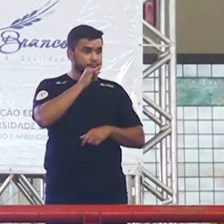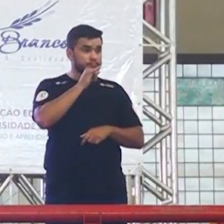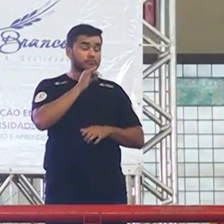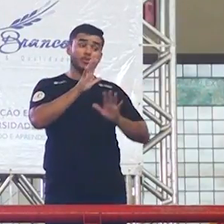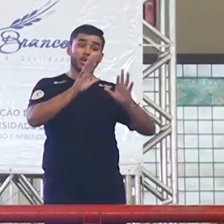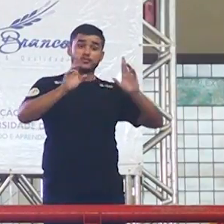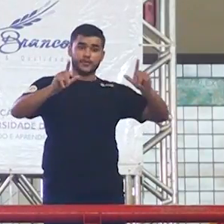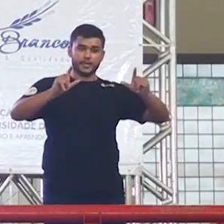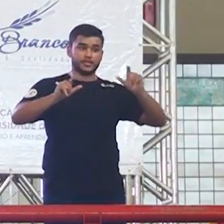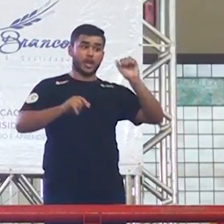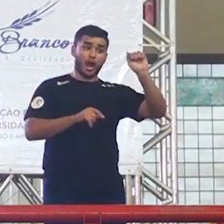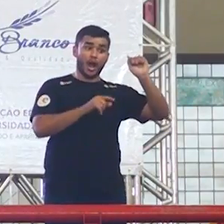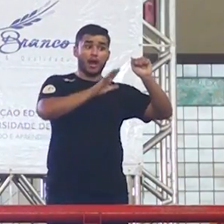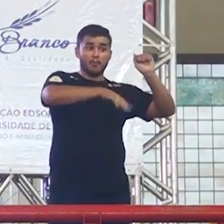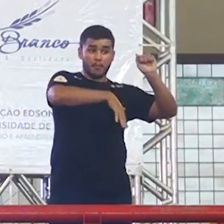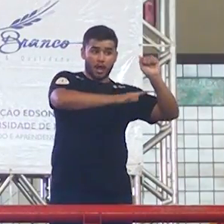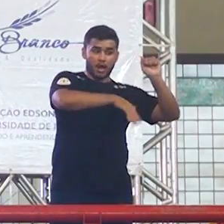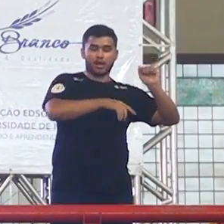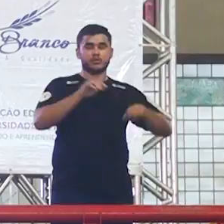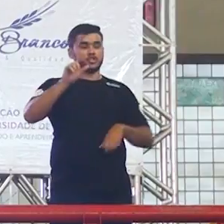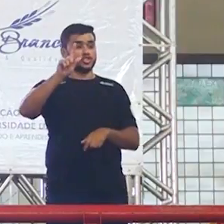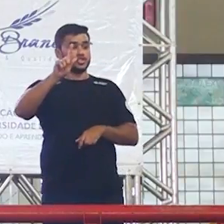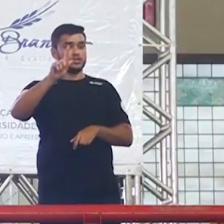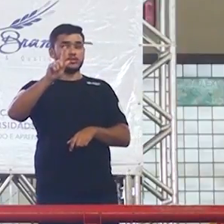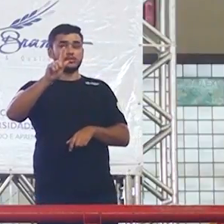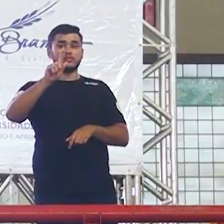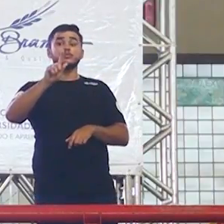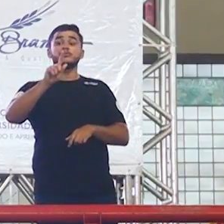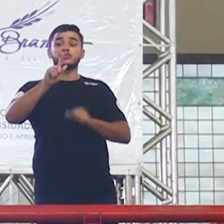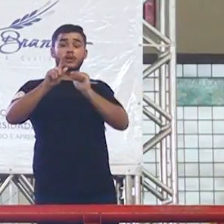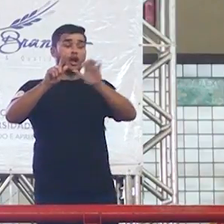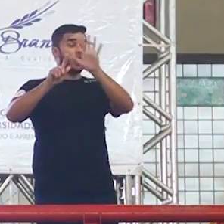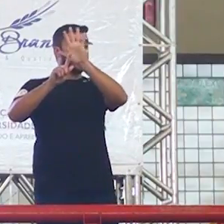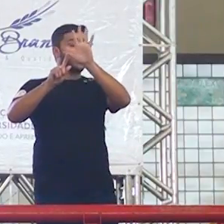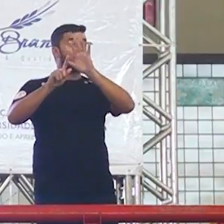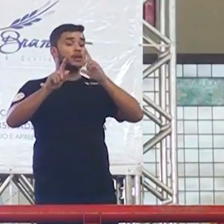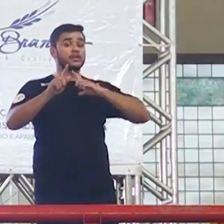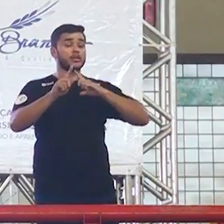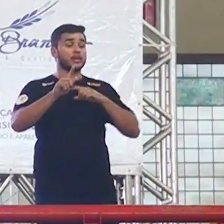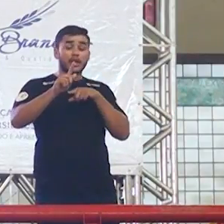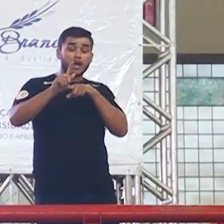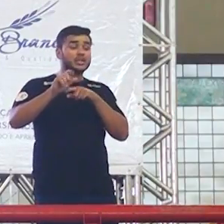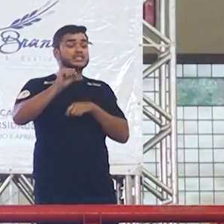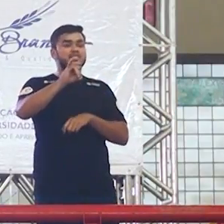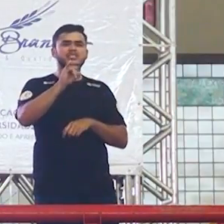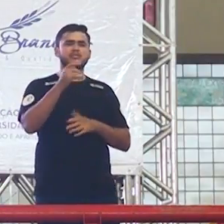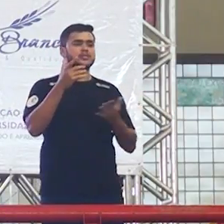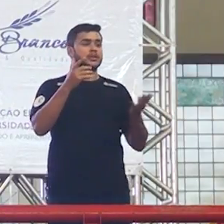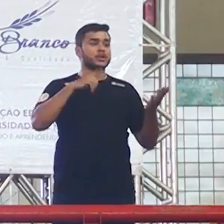Então vamos lá. Qual é o aparelho que consome muita energia? O aparelho que tem muita pó?